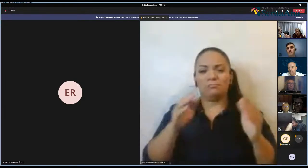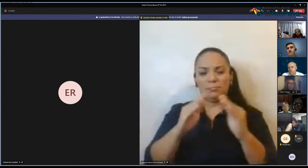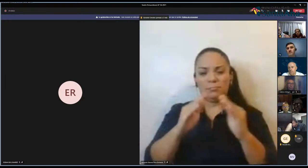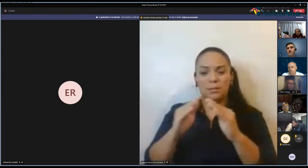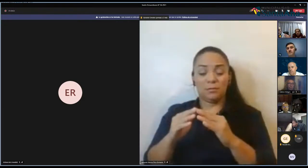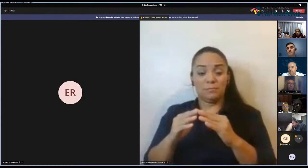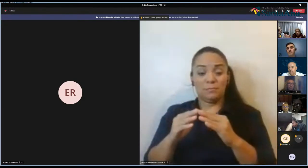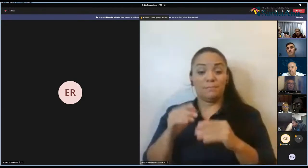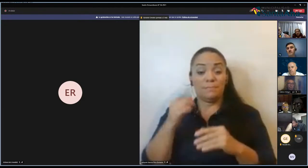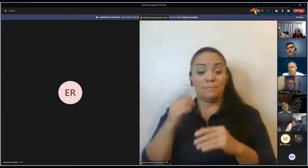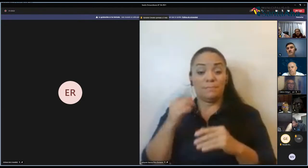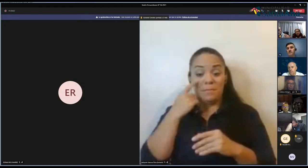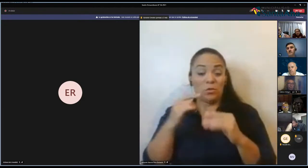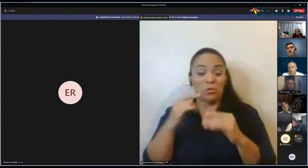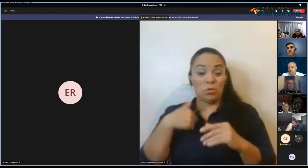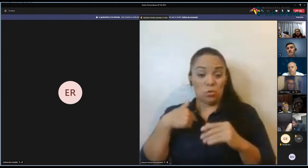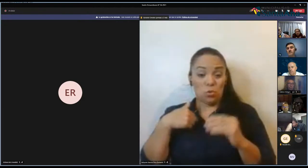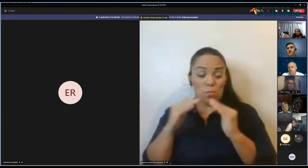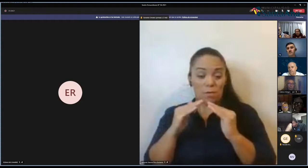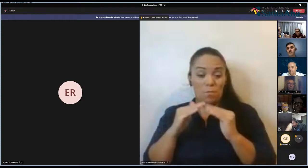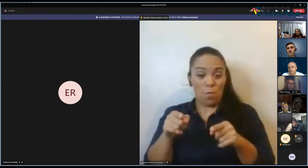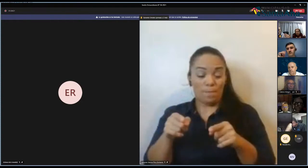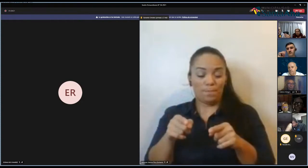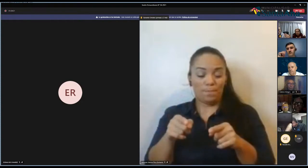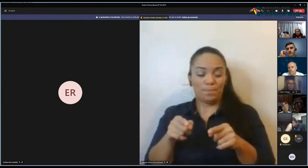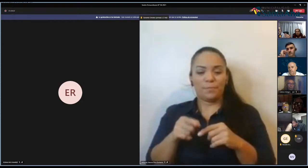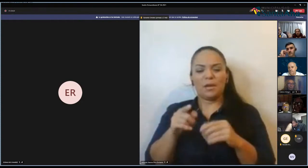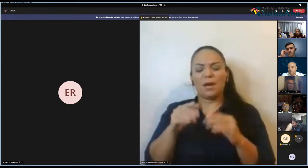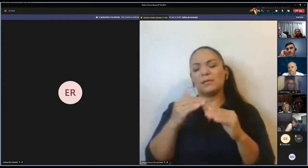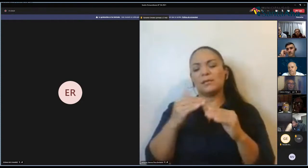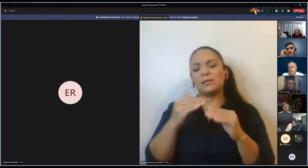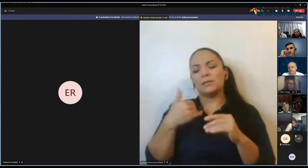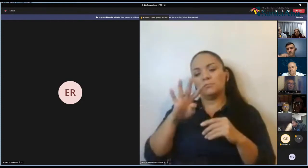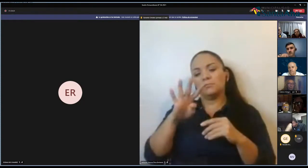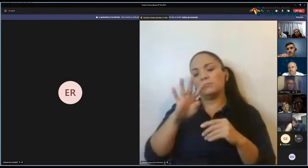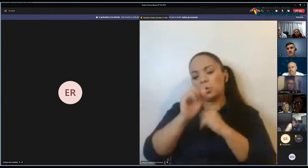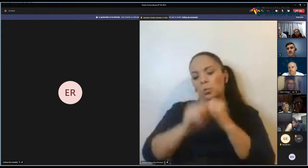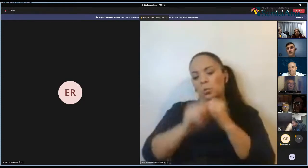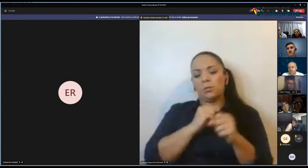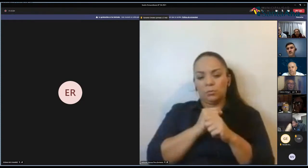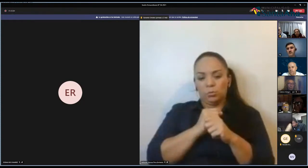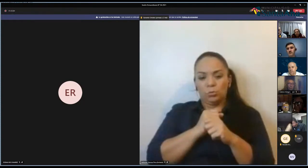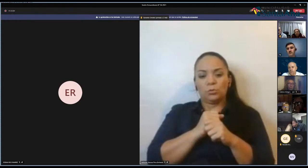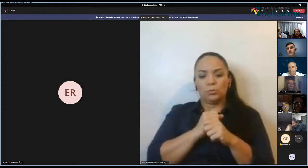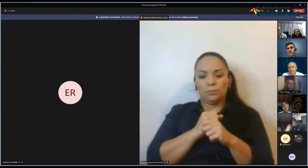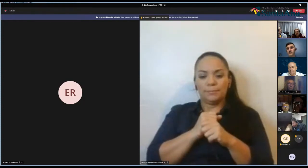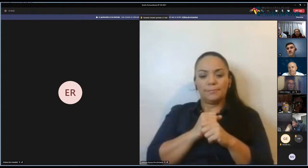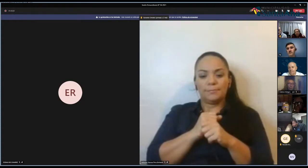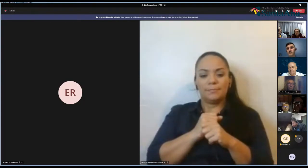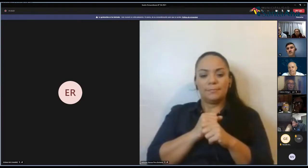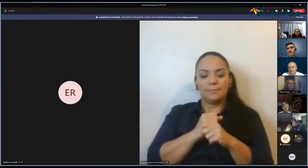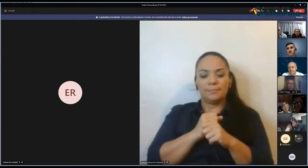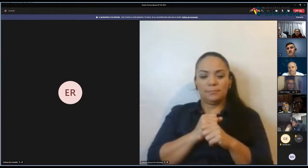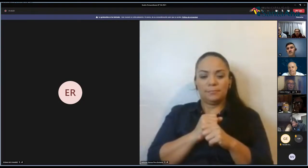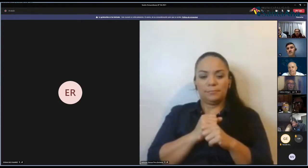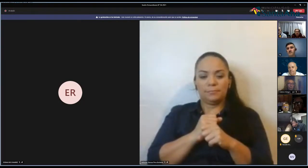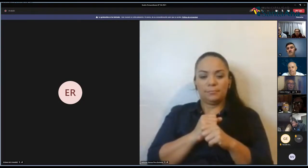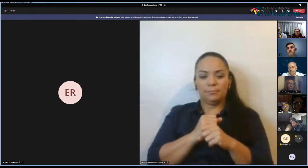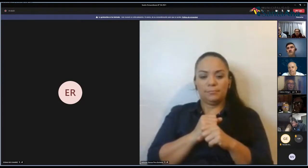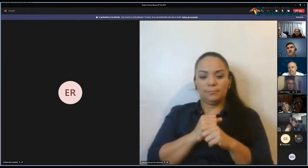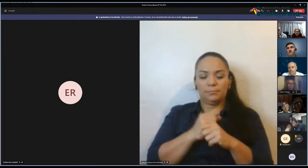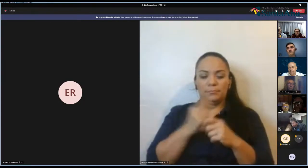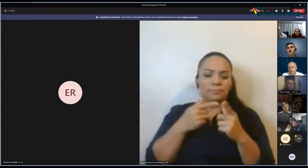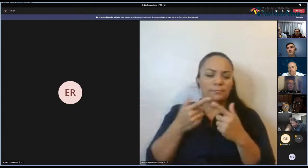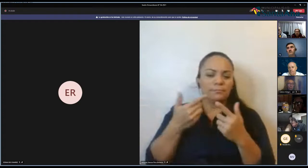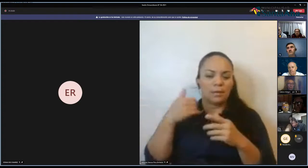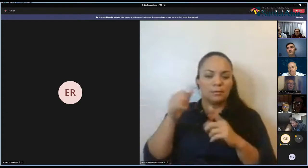vivo esa casa este tiene 40 años entonces hay situaciones